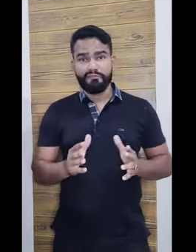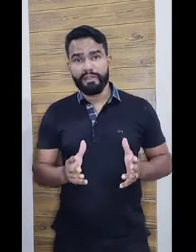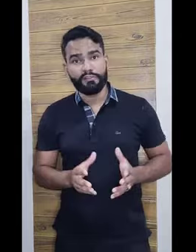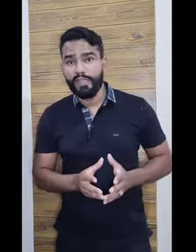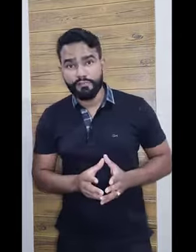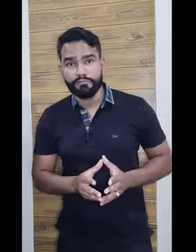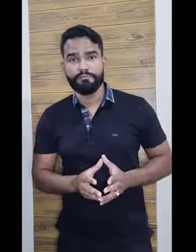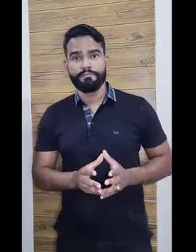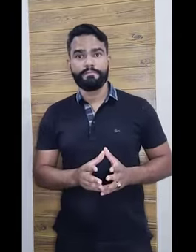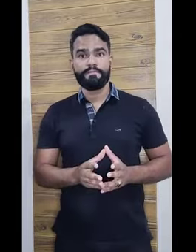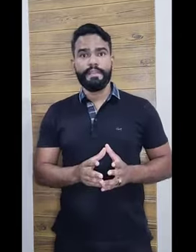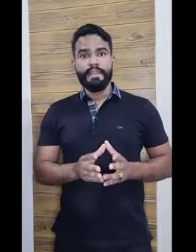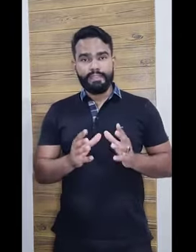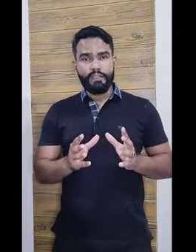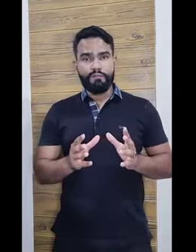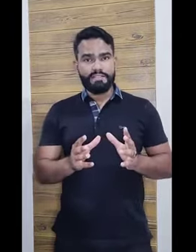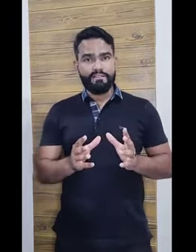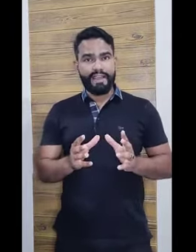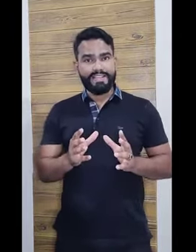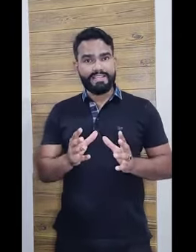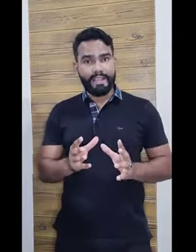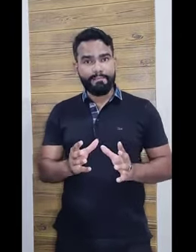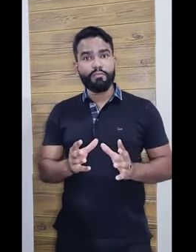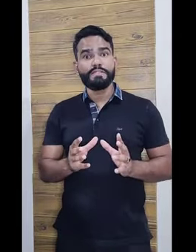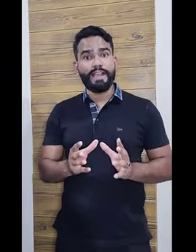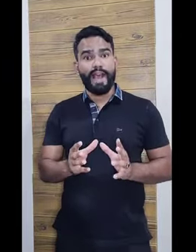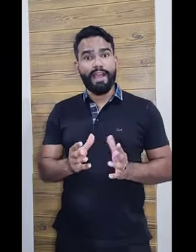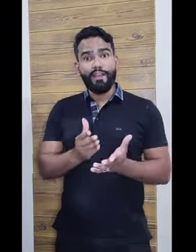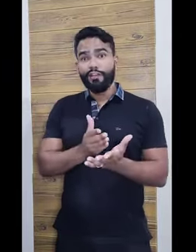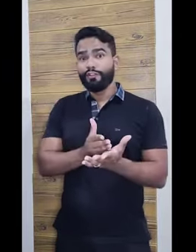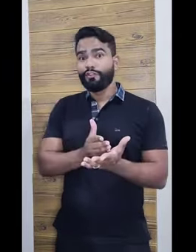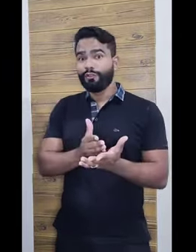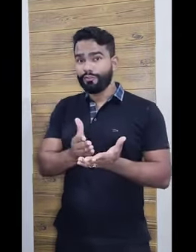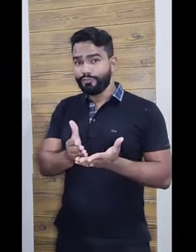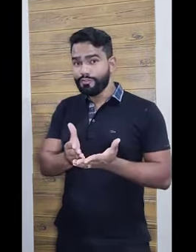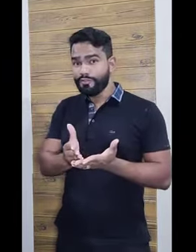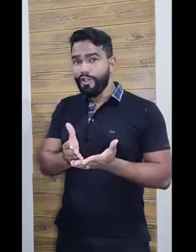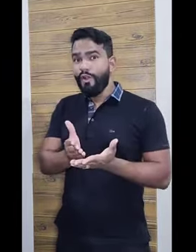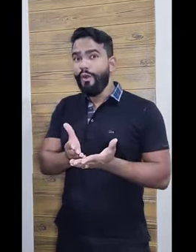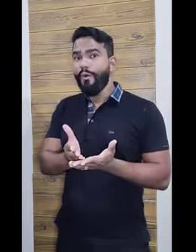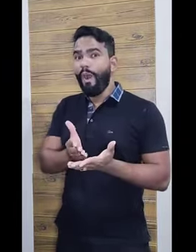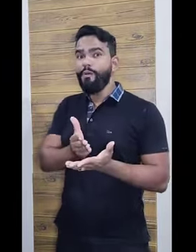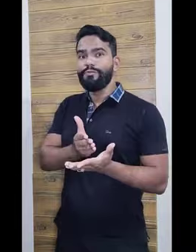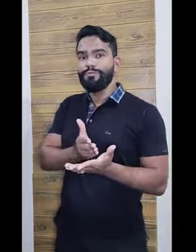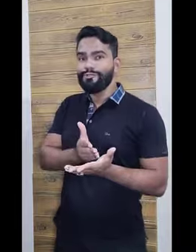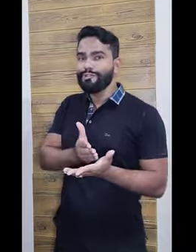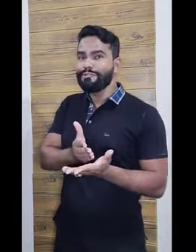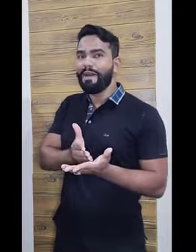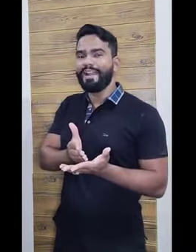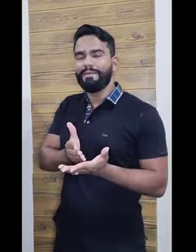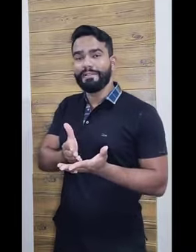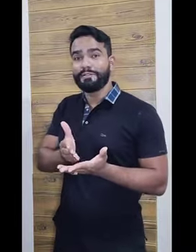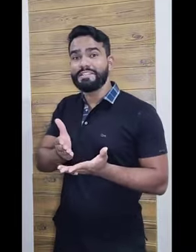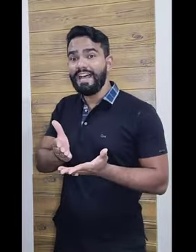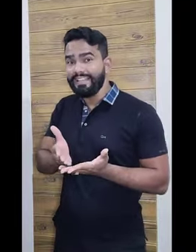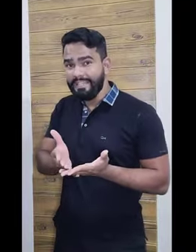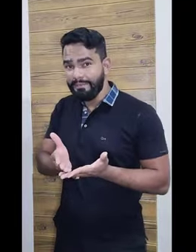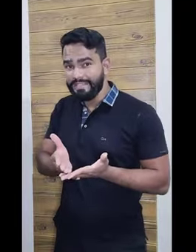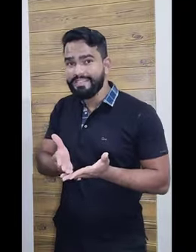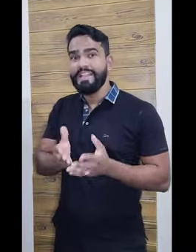movimento nenhum. Então você vai sempre usar todos ou alguns dos parâmetros da Libras